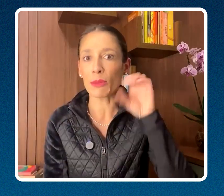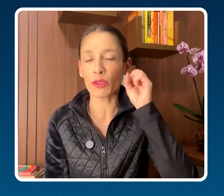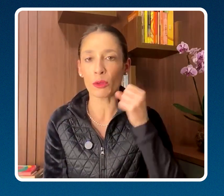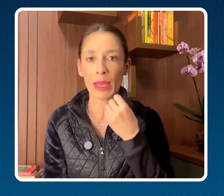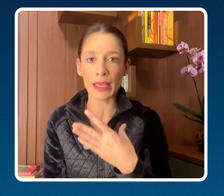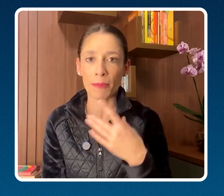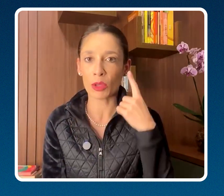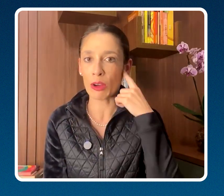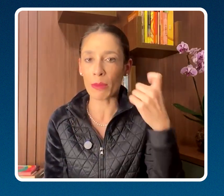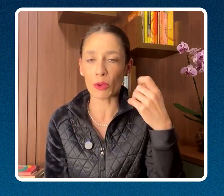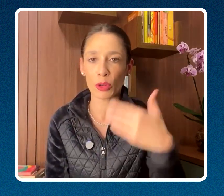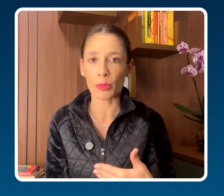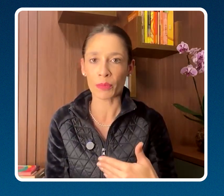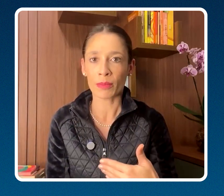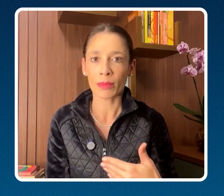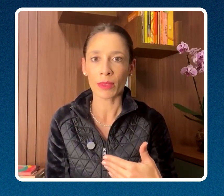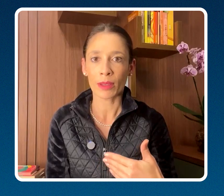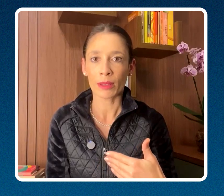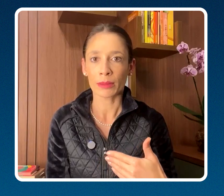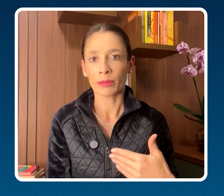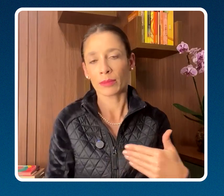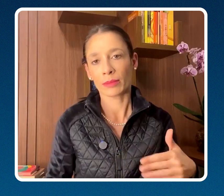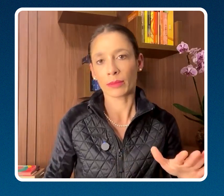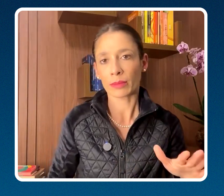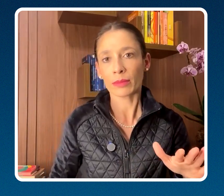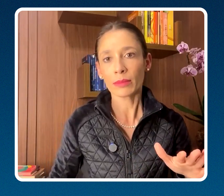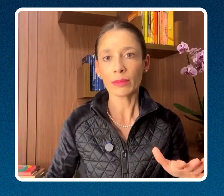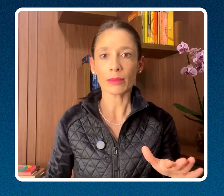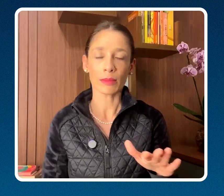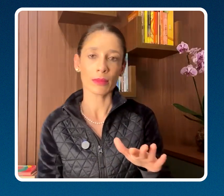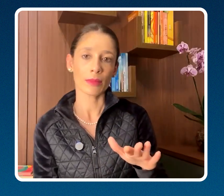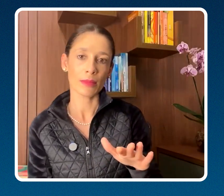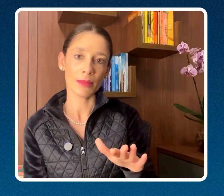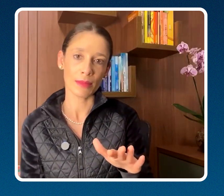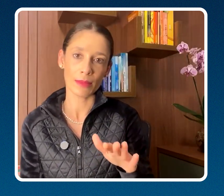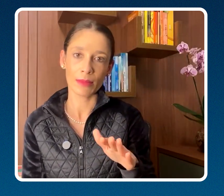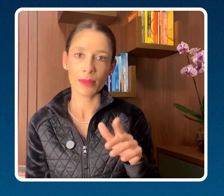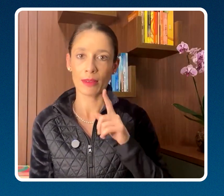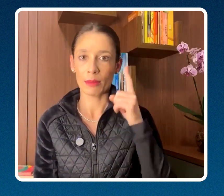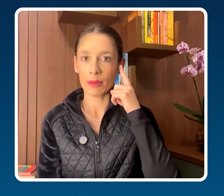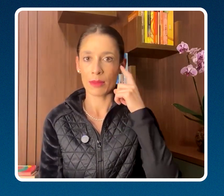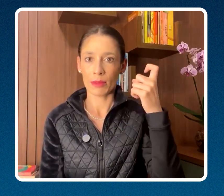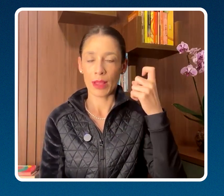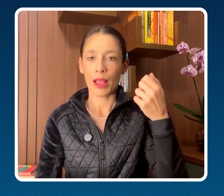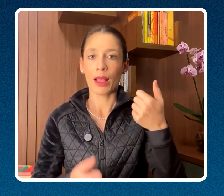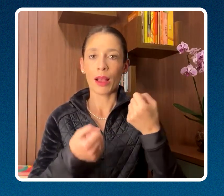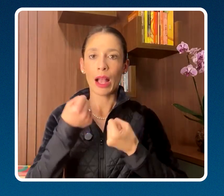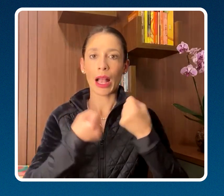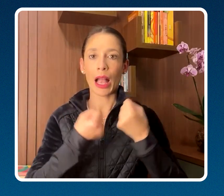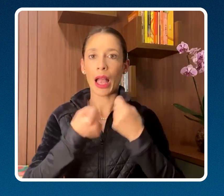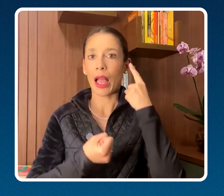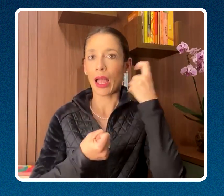Você está me ouvindo bem? Ou está com barulho? Não, passou por incrível que pareça, passou um carro de som aqui com